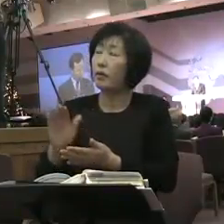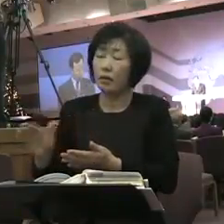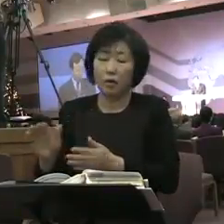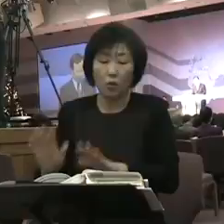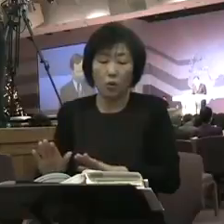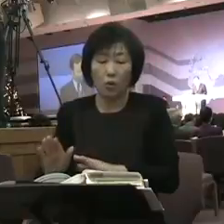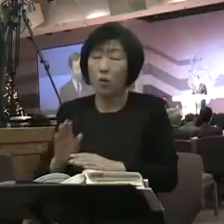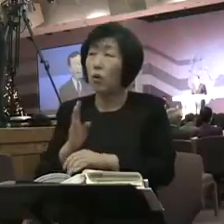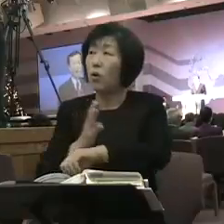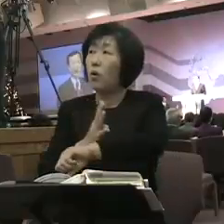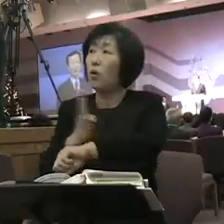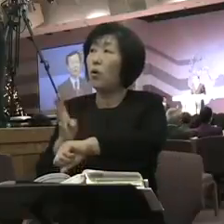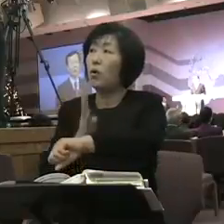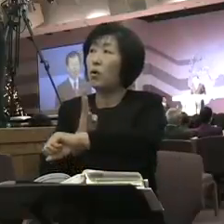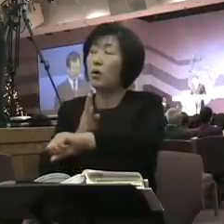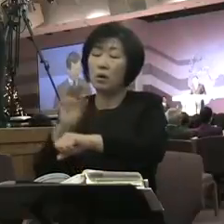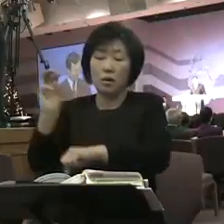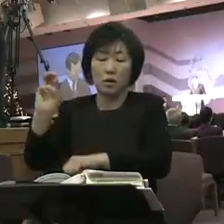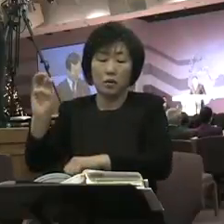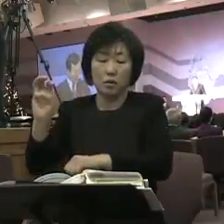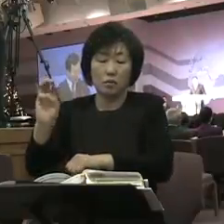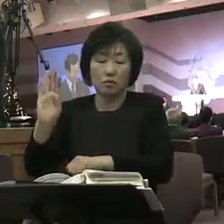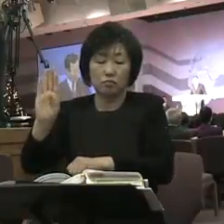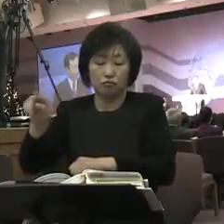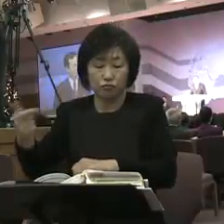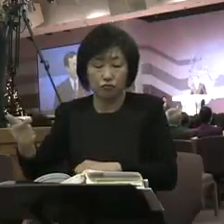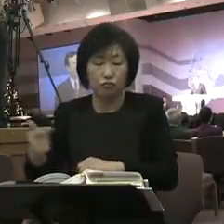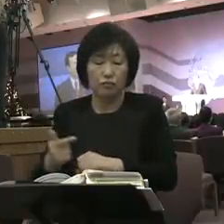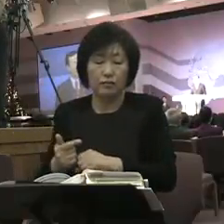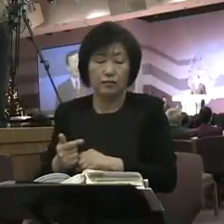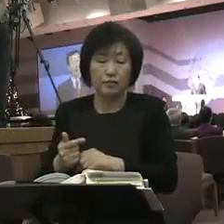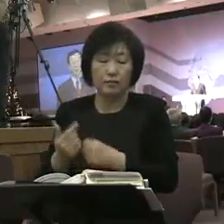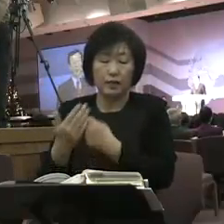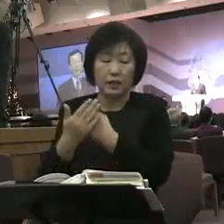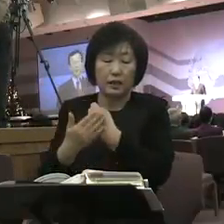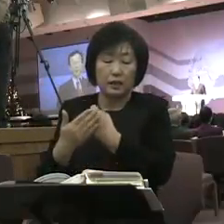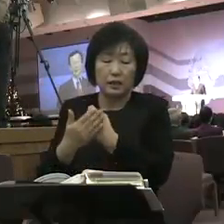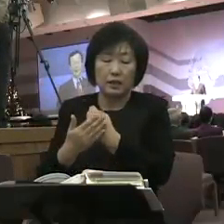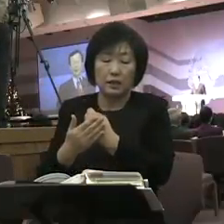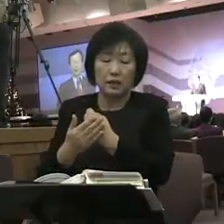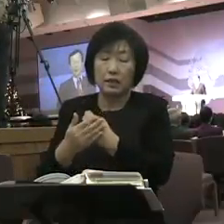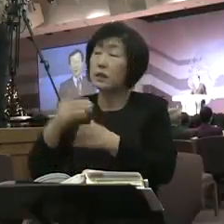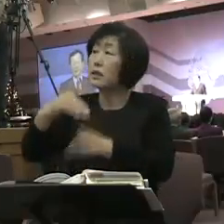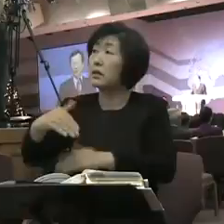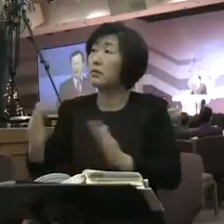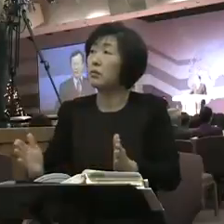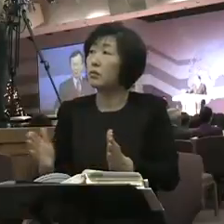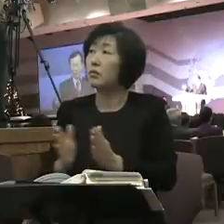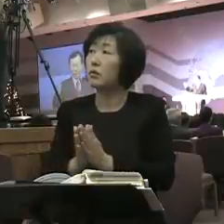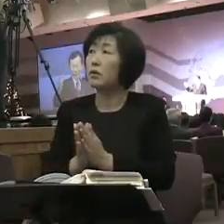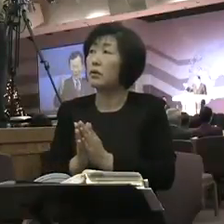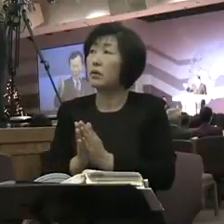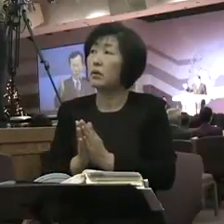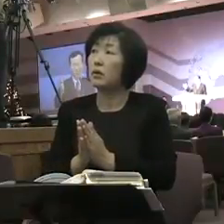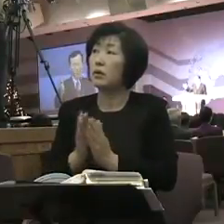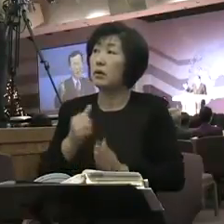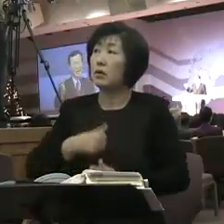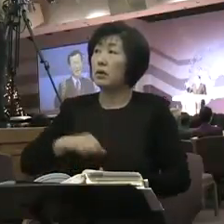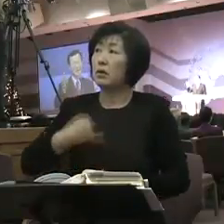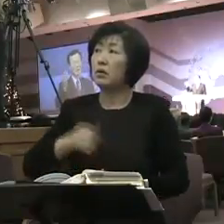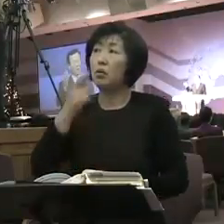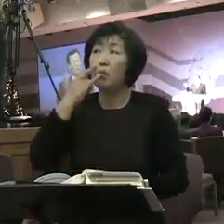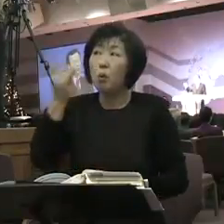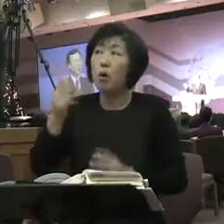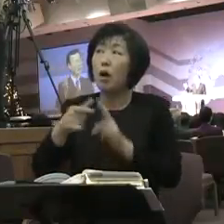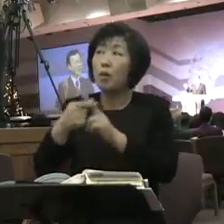오늘 4시 반에 세례 예배가 있습니다. 은혜 채플에서 있는 세례 예배에 우리 자녀들이 세례 받는다면 부모님들 같이